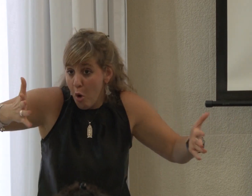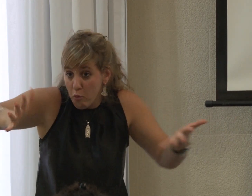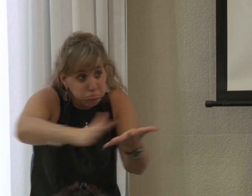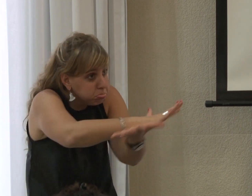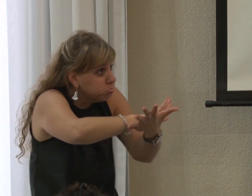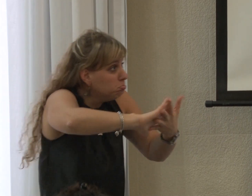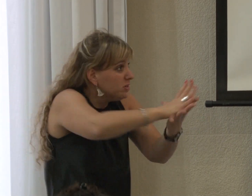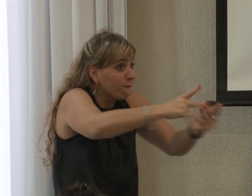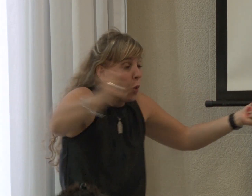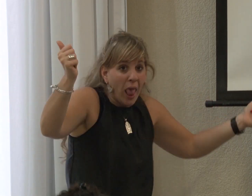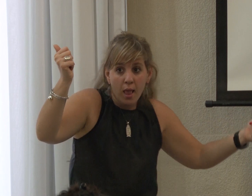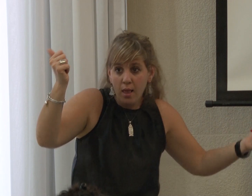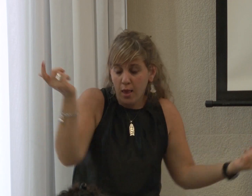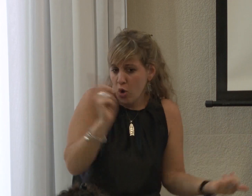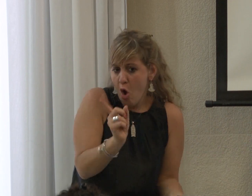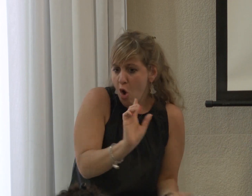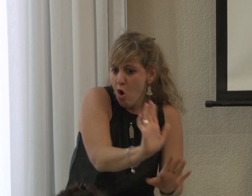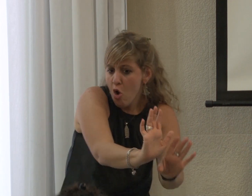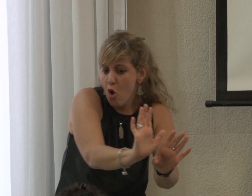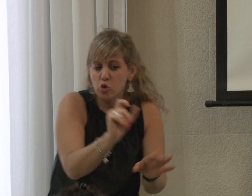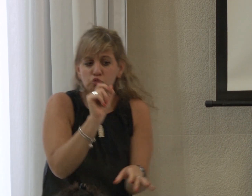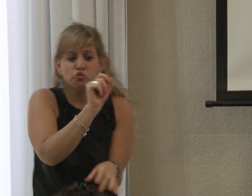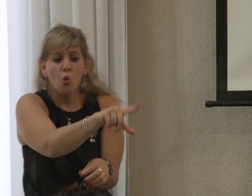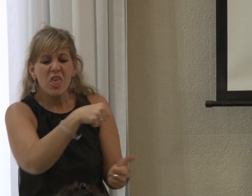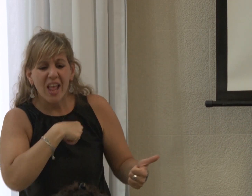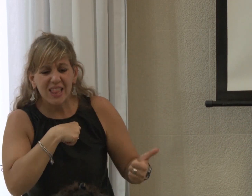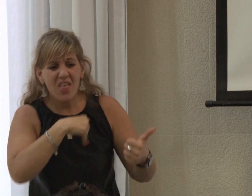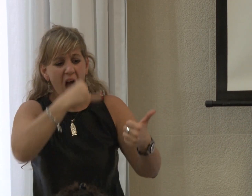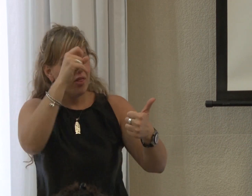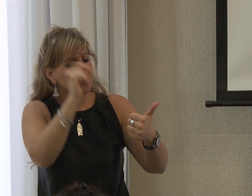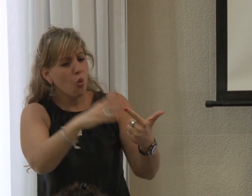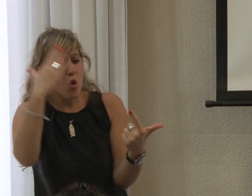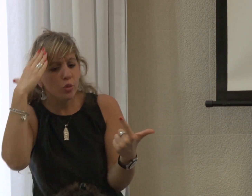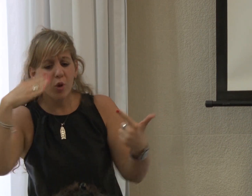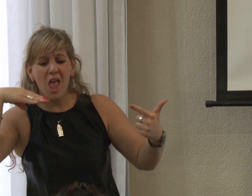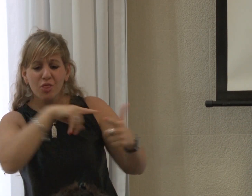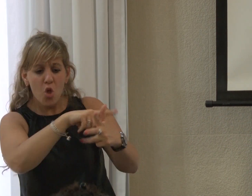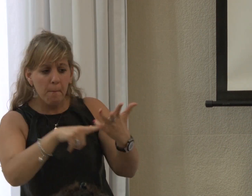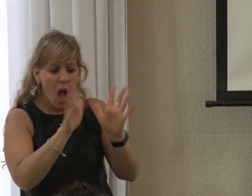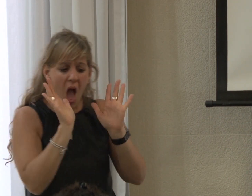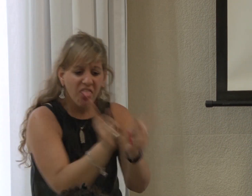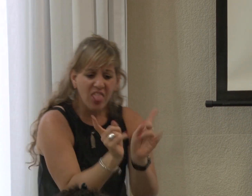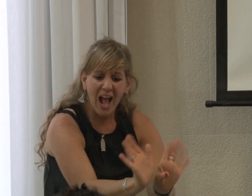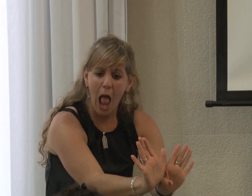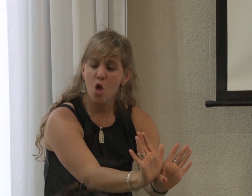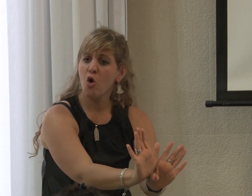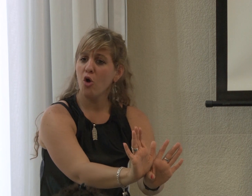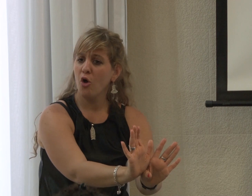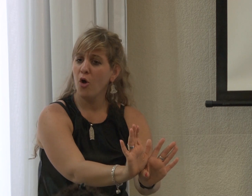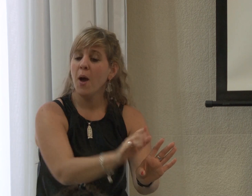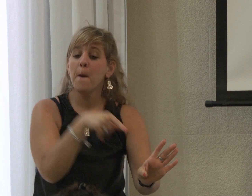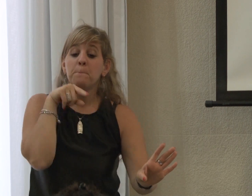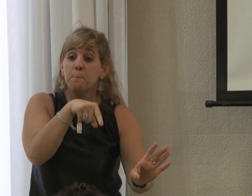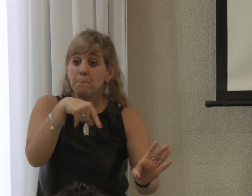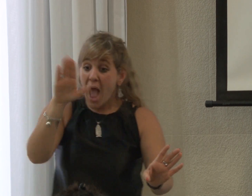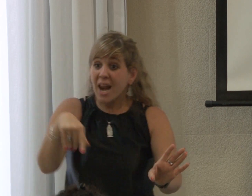debía ser la educación oralista en Milán. Eso fue un congreso muy importante que hubo de educación en Milán.